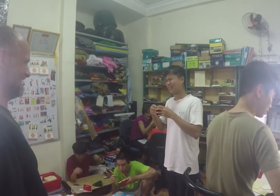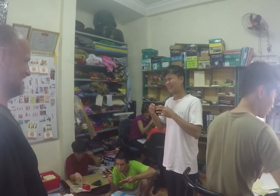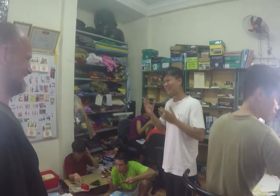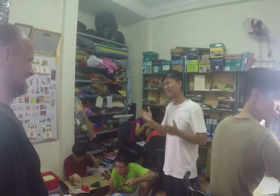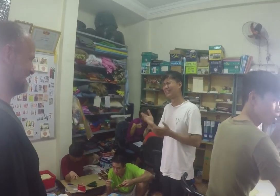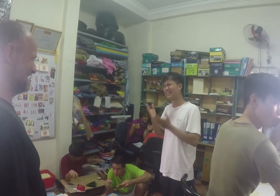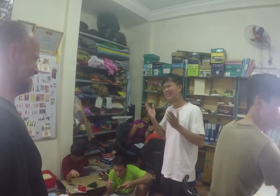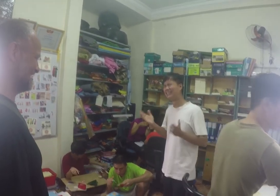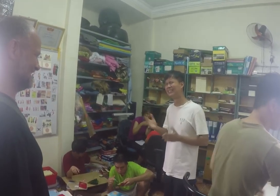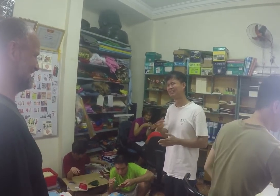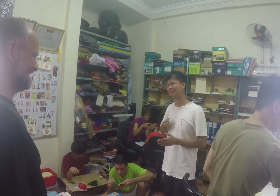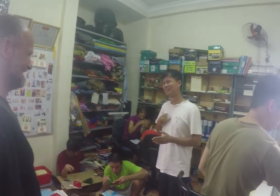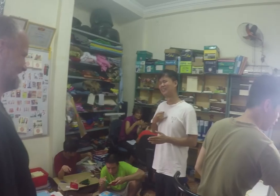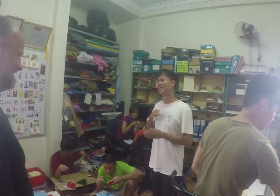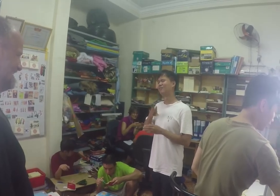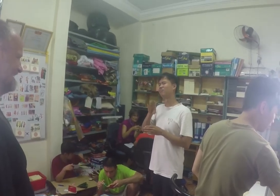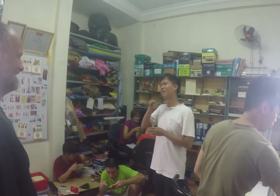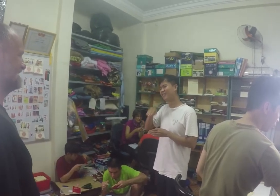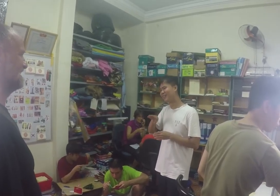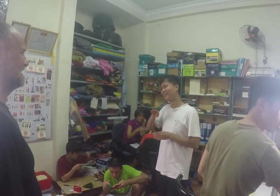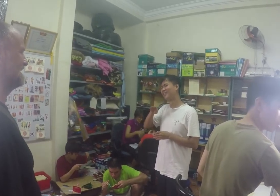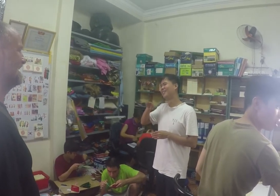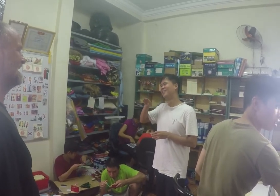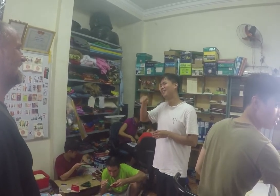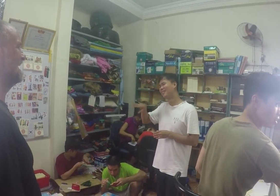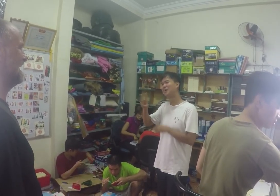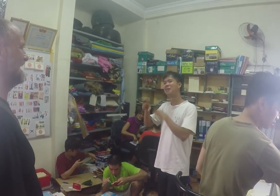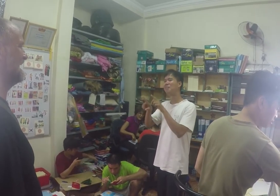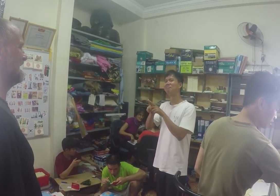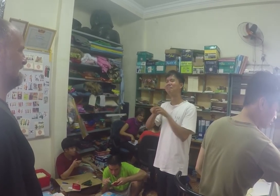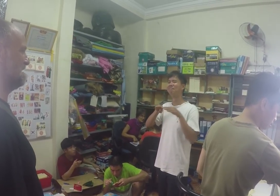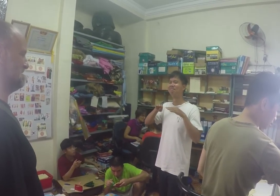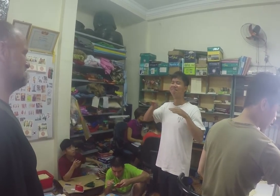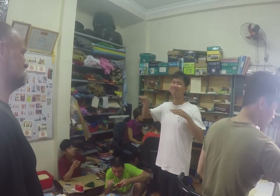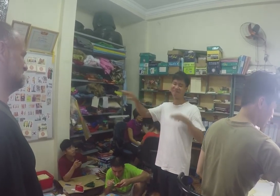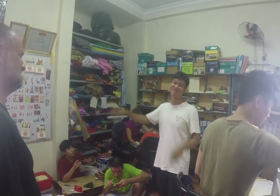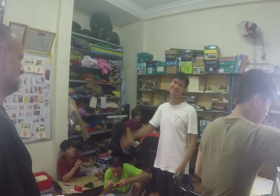Ein wirklich harter Weg mit vielen Auf und Abs. Doch jetzt haben wir den Dreh raus.